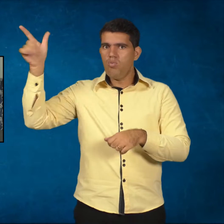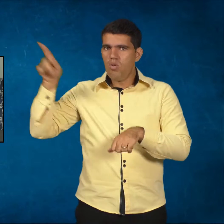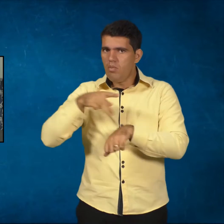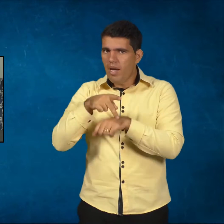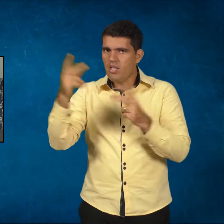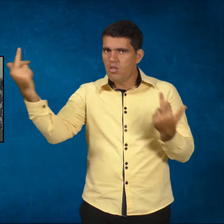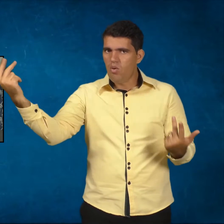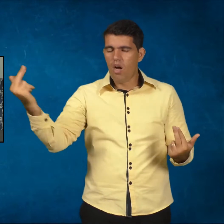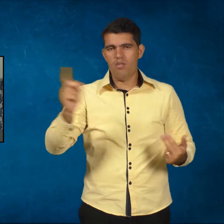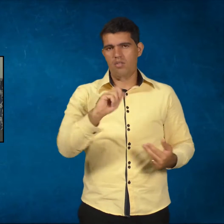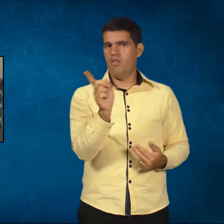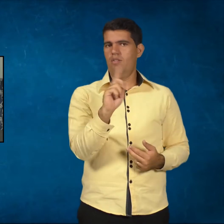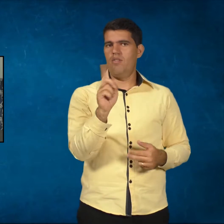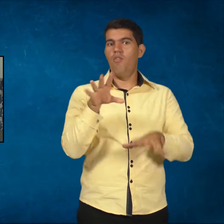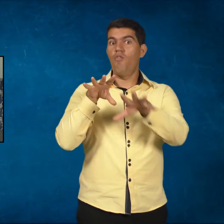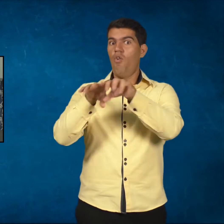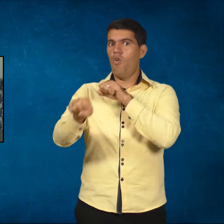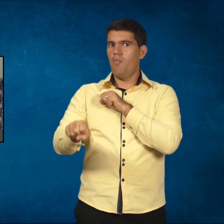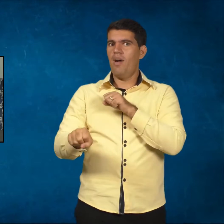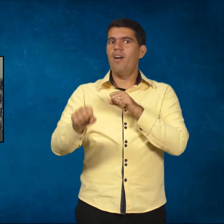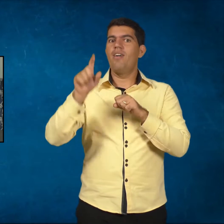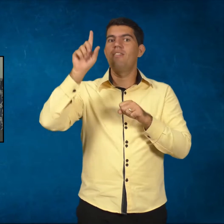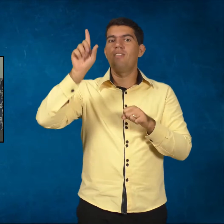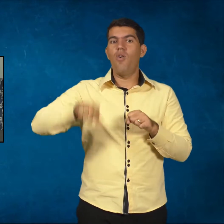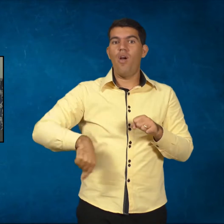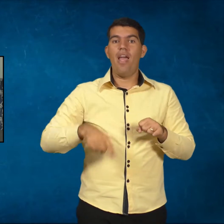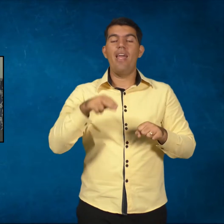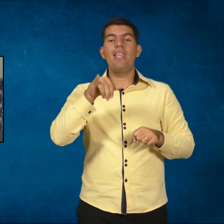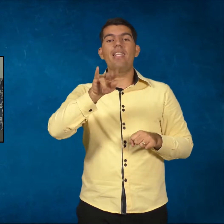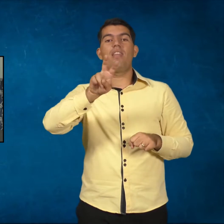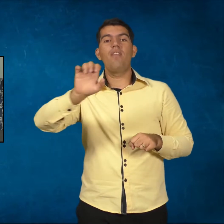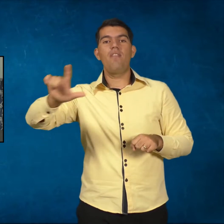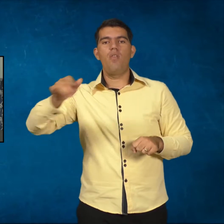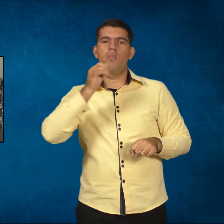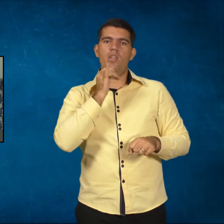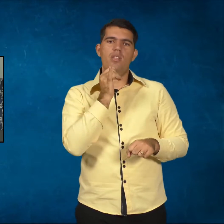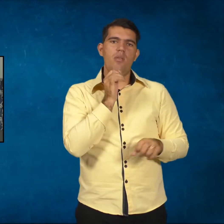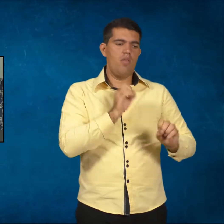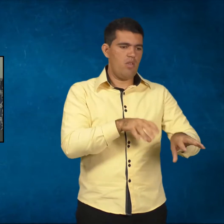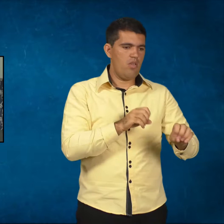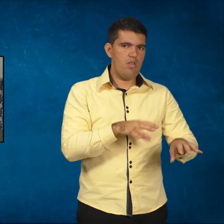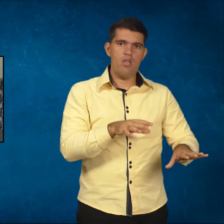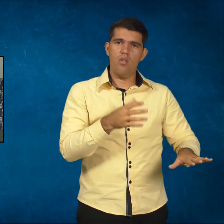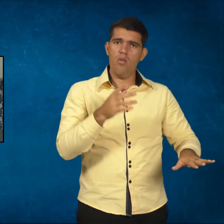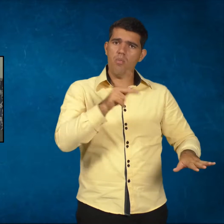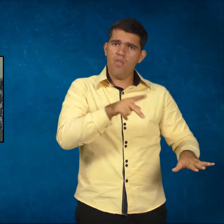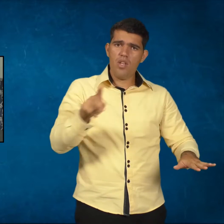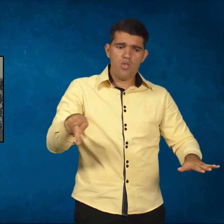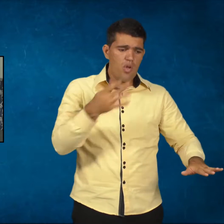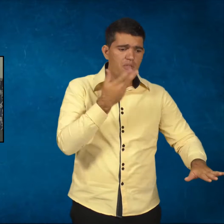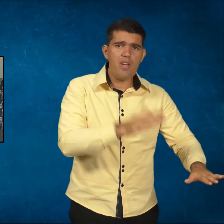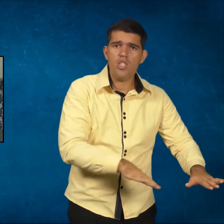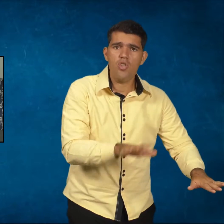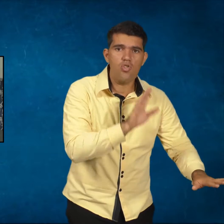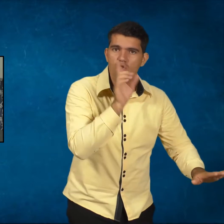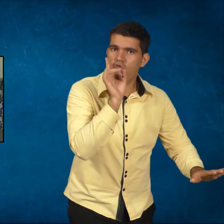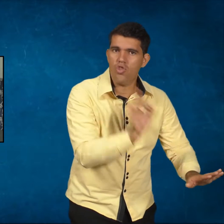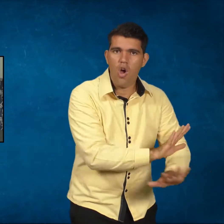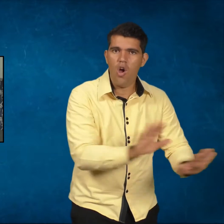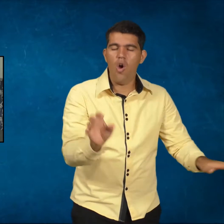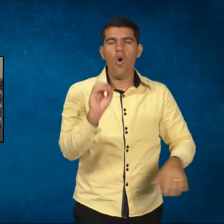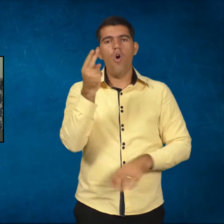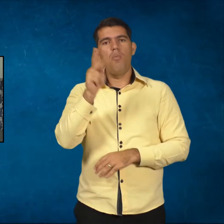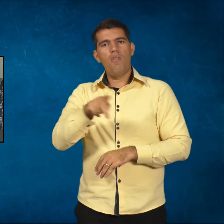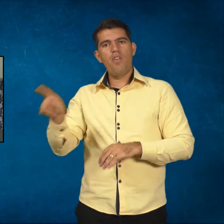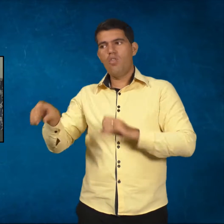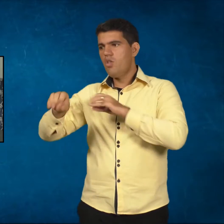não são assim, né? A gente vê que a formação é por nível, por exemplo, eu formo um professor de educação infantil, eu formo um professor de educação